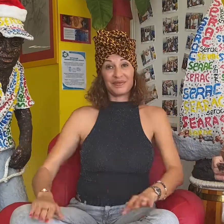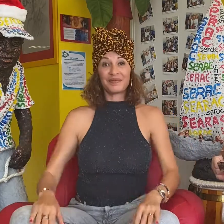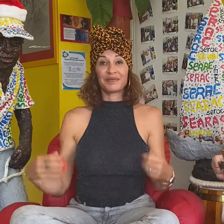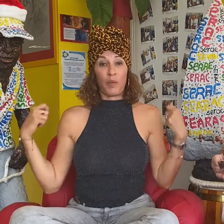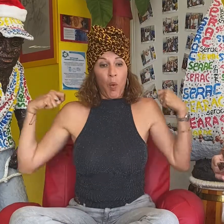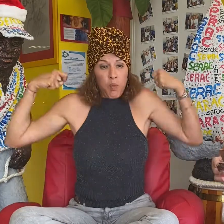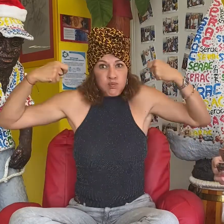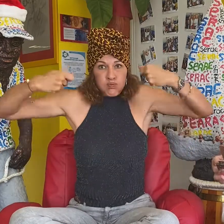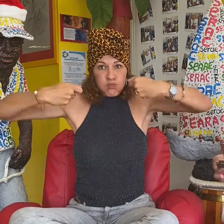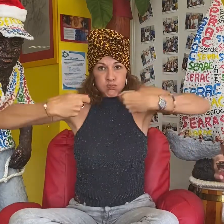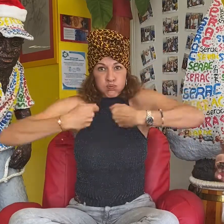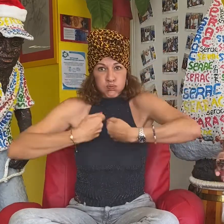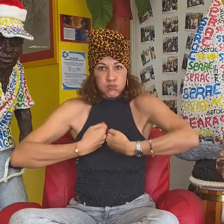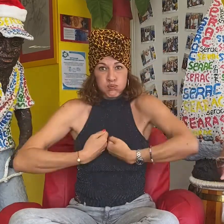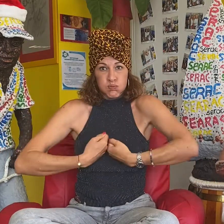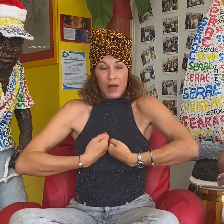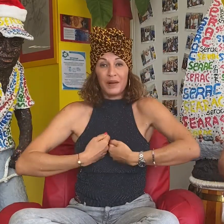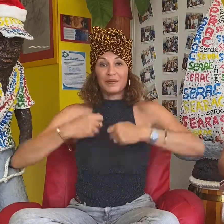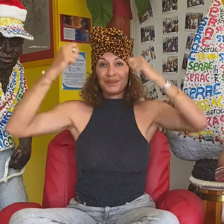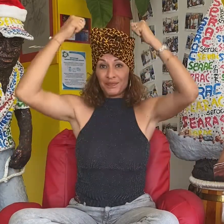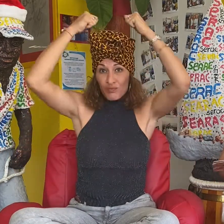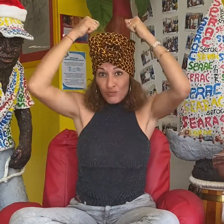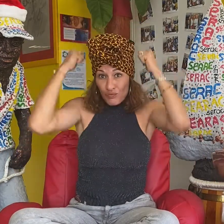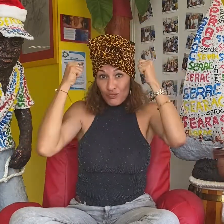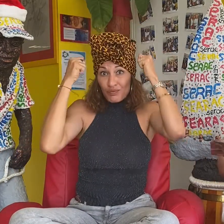manteau et un bonnet rouge.